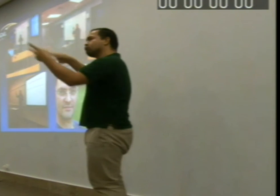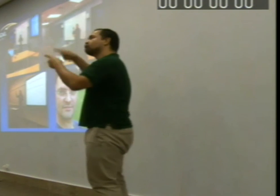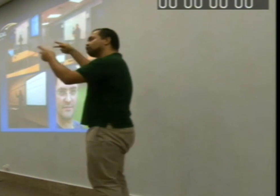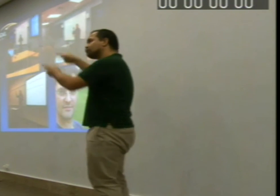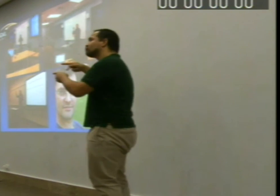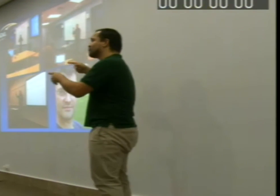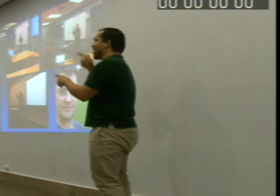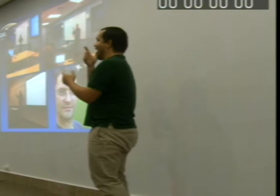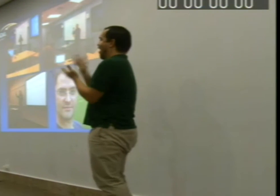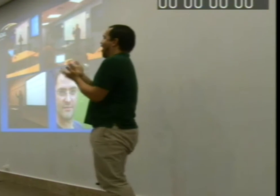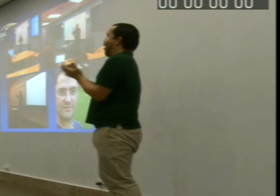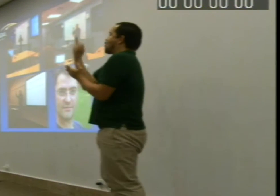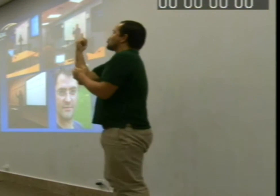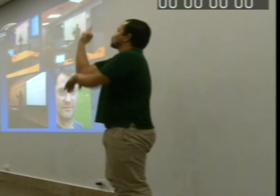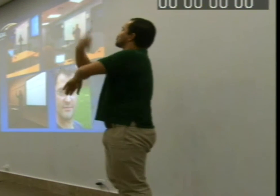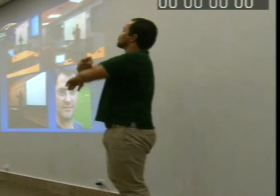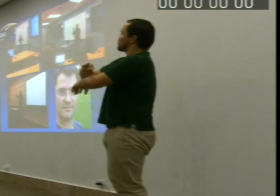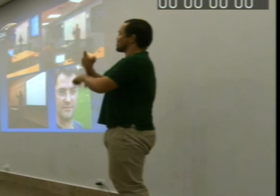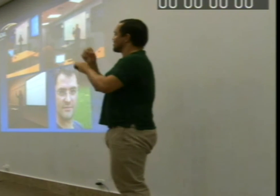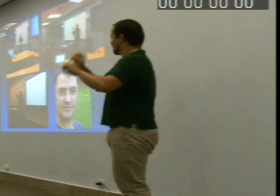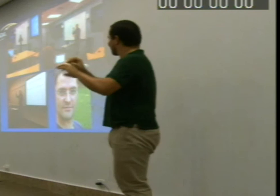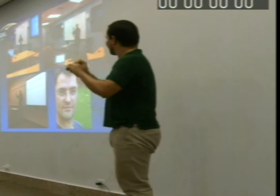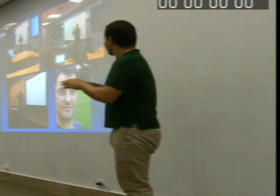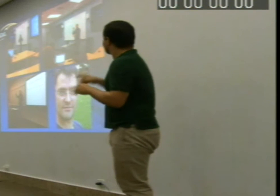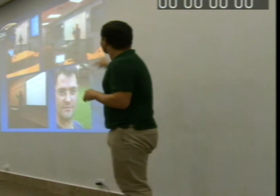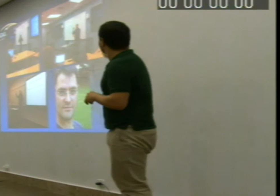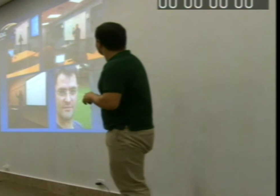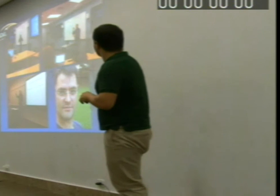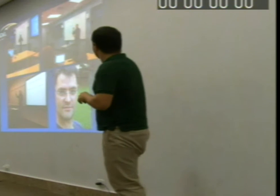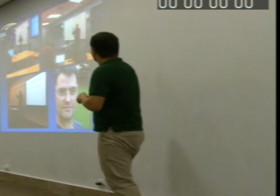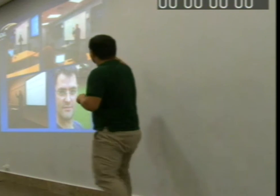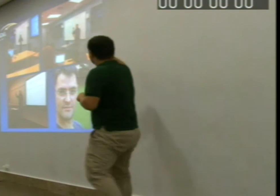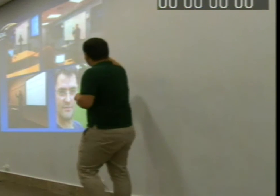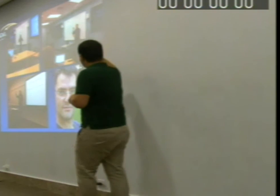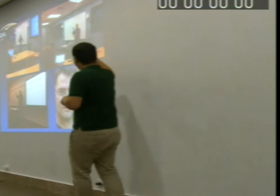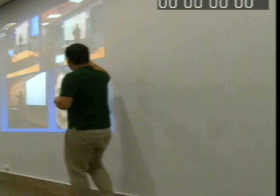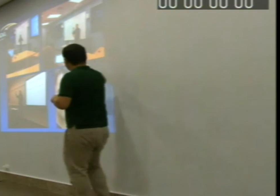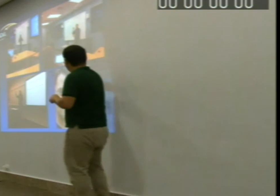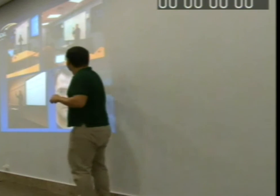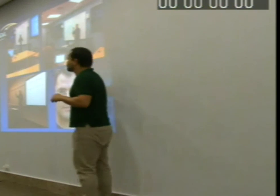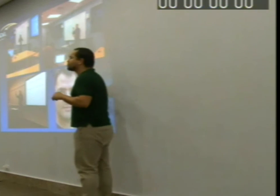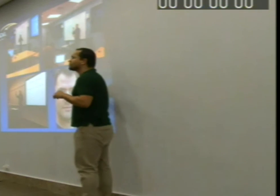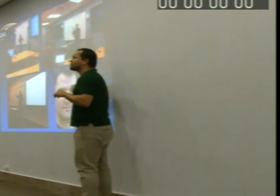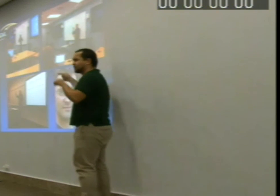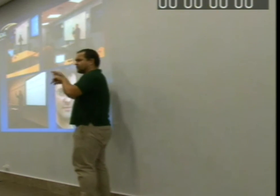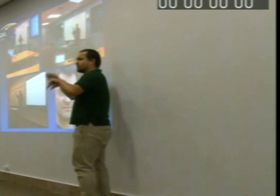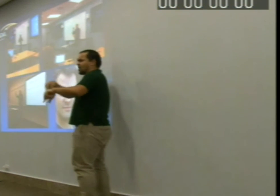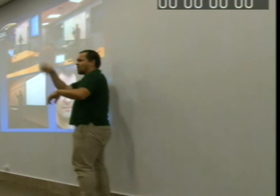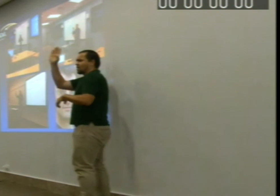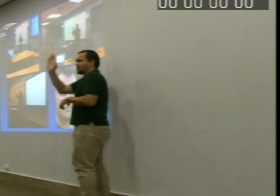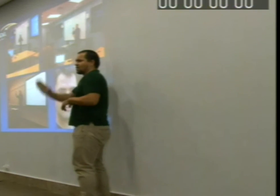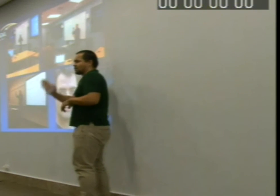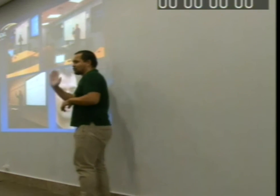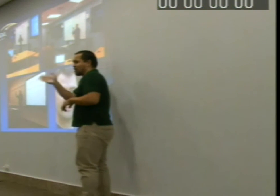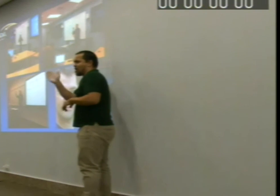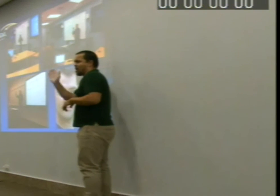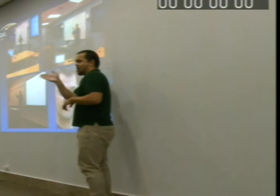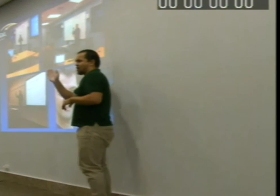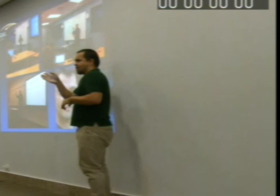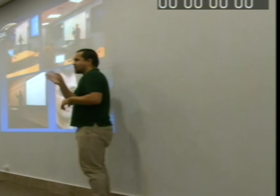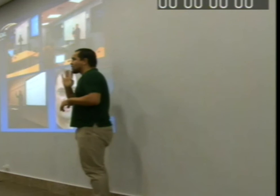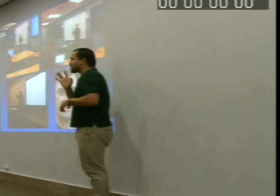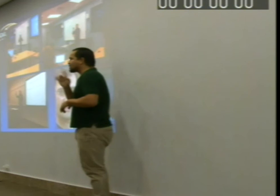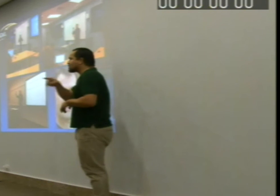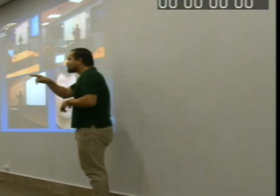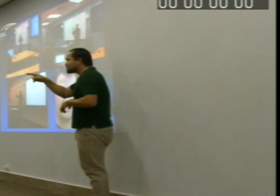professores de diferentes lugares e estudavam um eles ficavam um dia ensinando esse ele veio aqui no